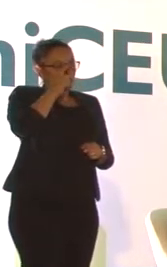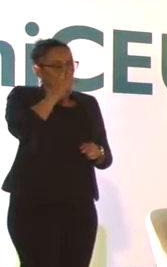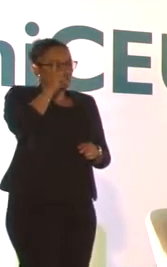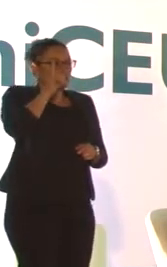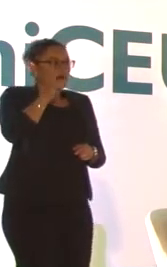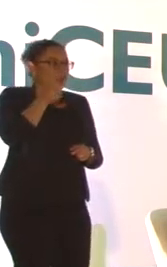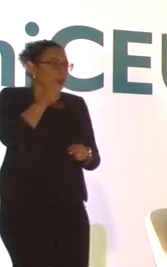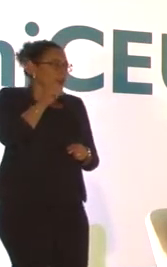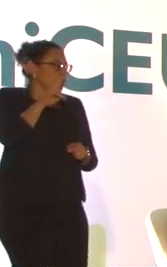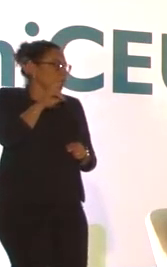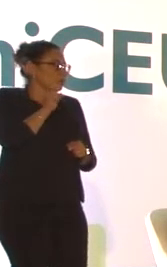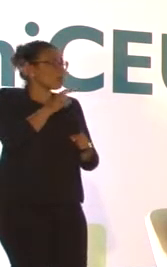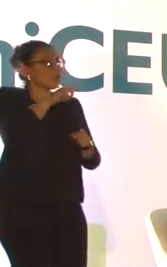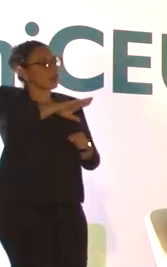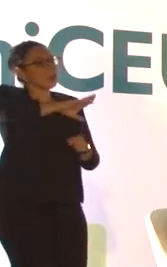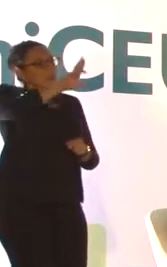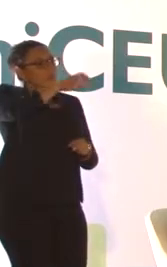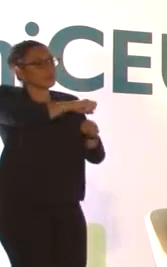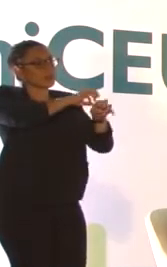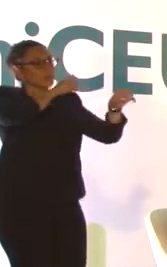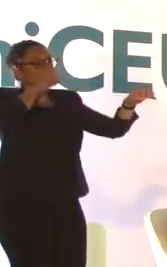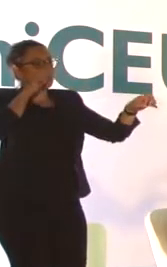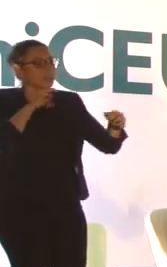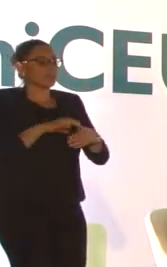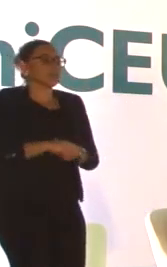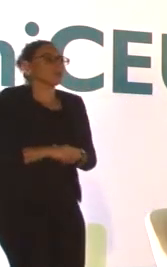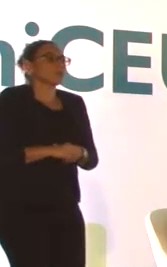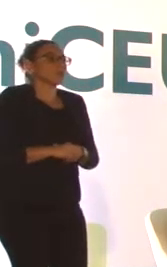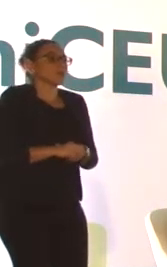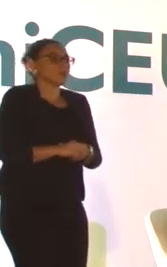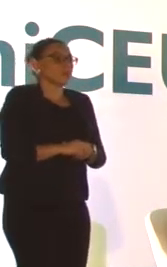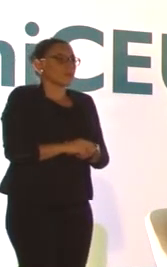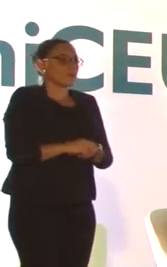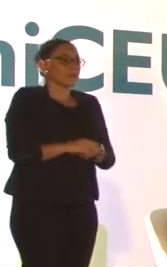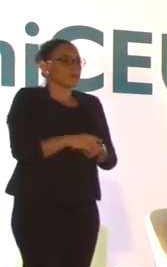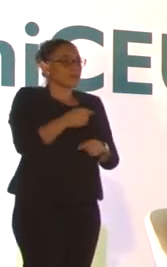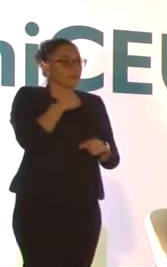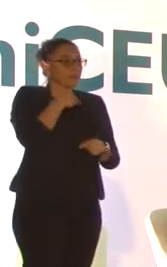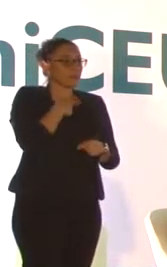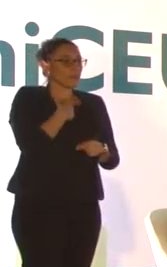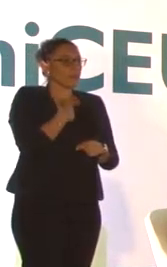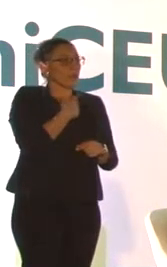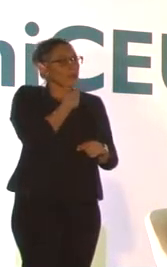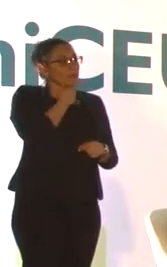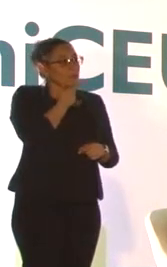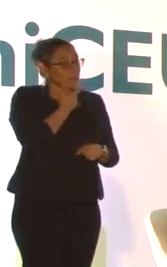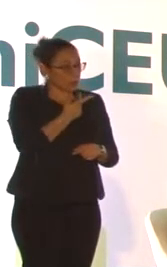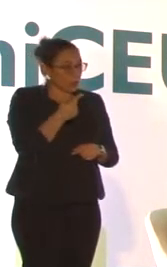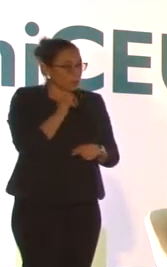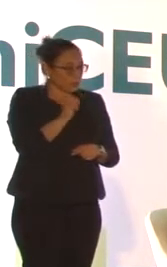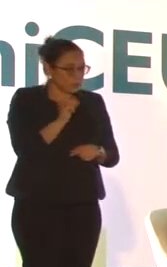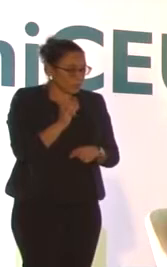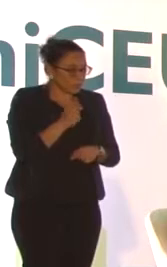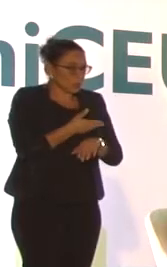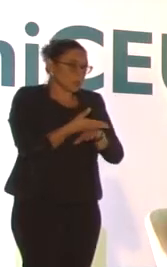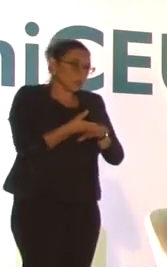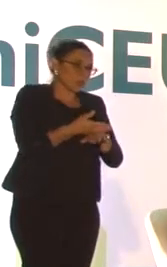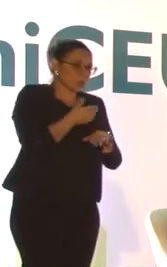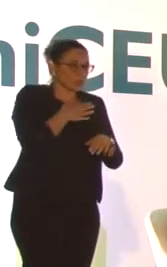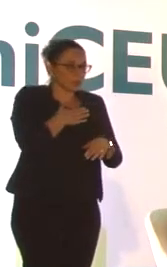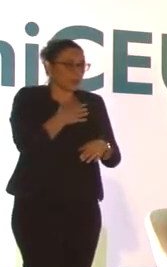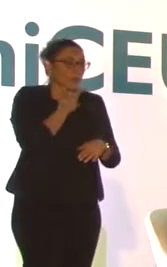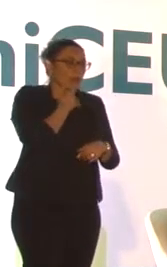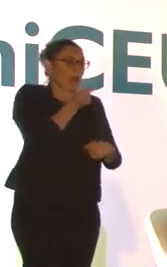representante para o ensino à distância. Eu costumo dizer que o administrador ele precisa